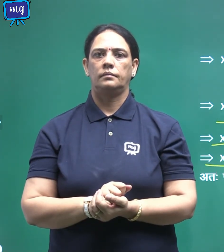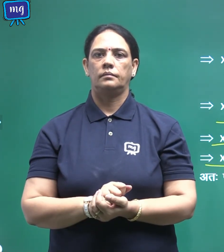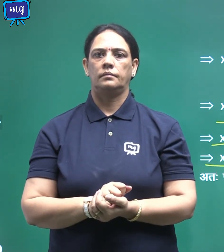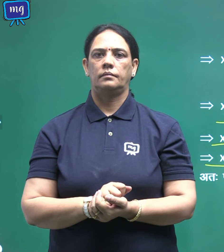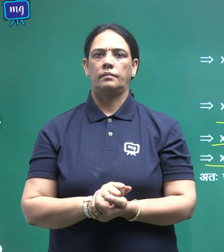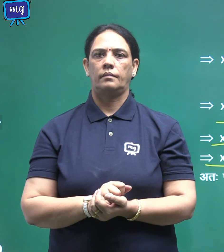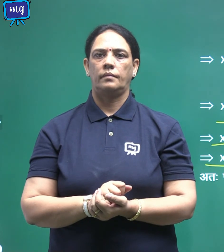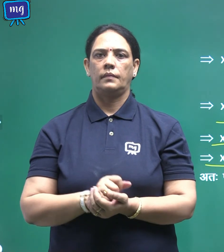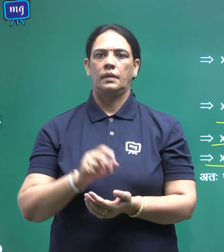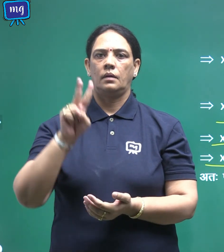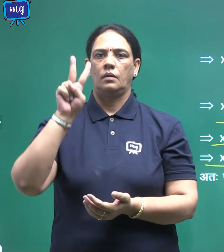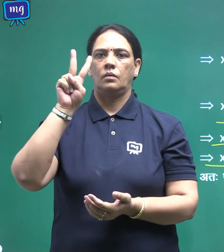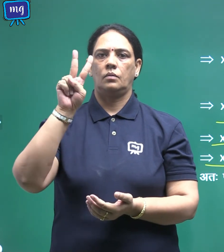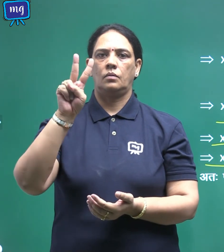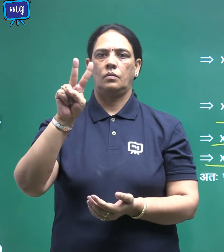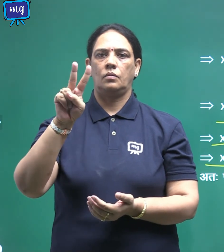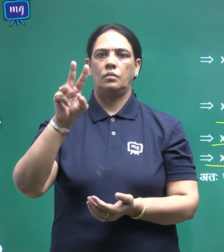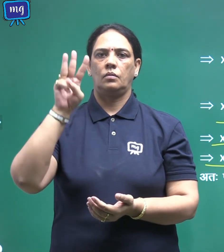23,000 रुपये।